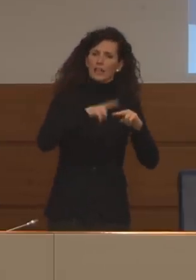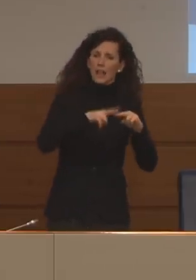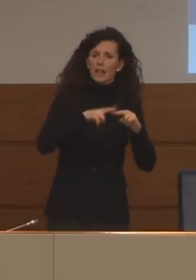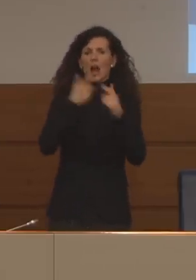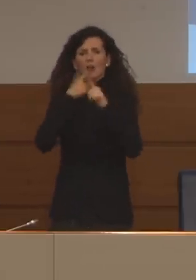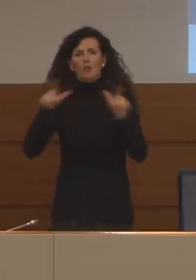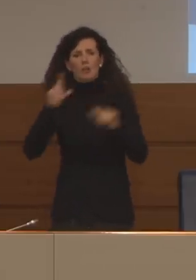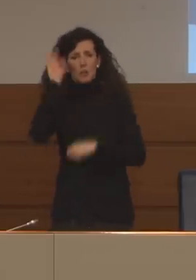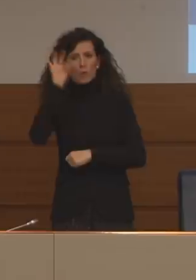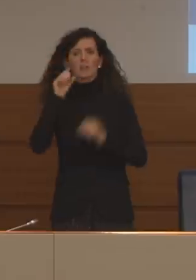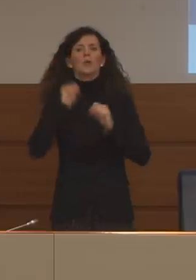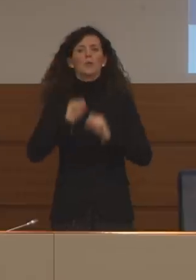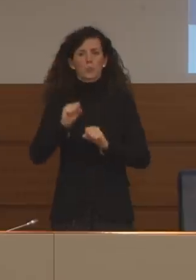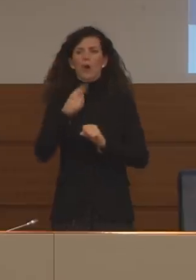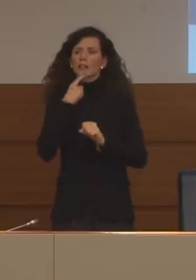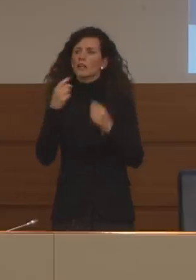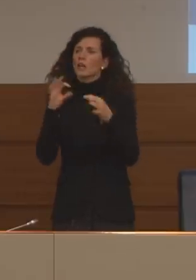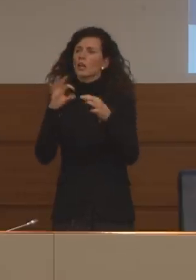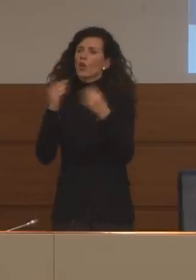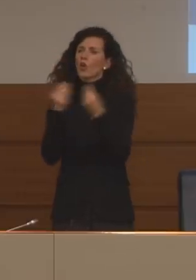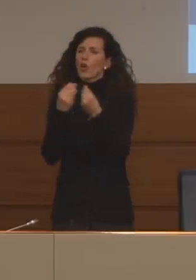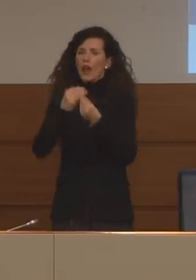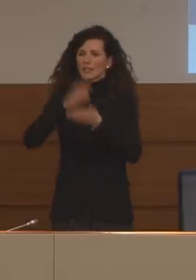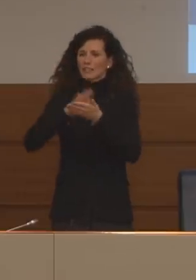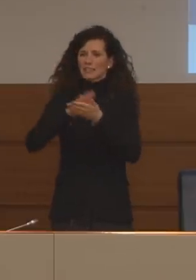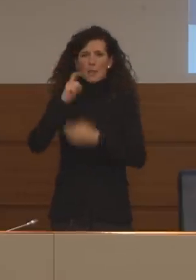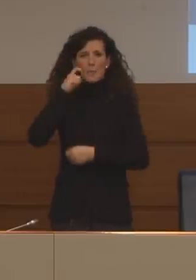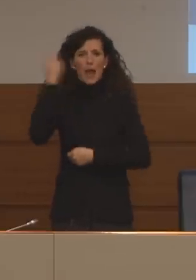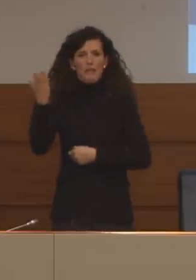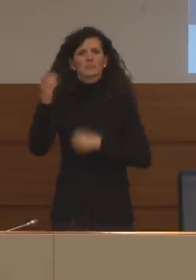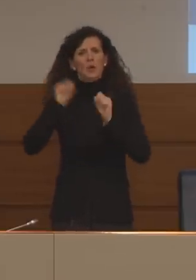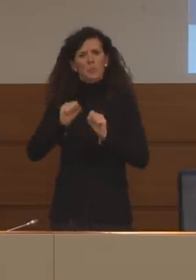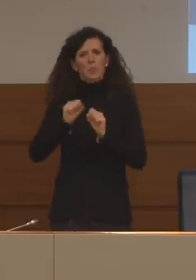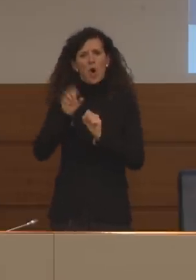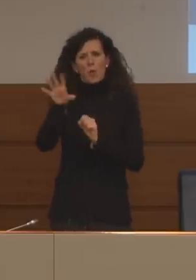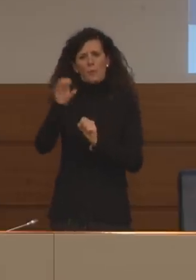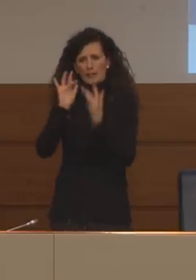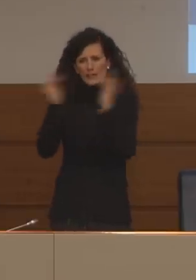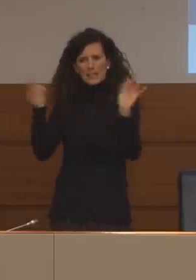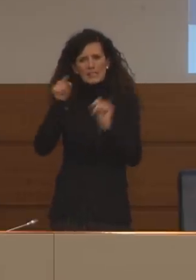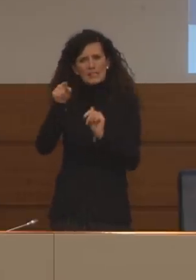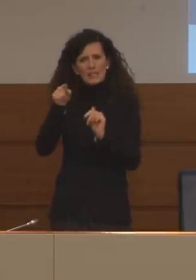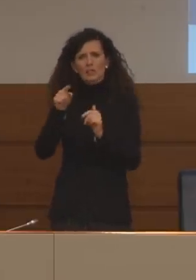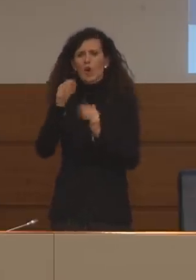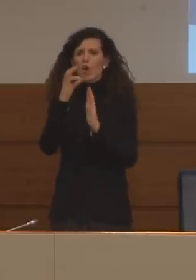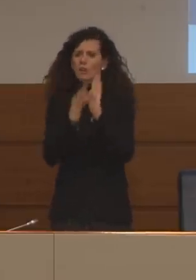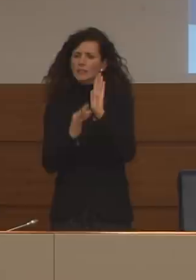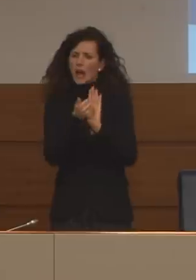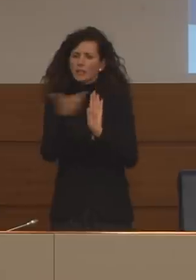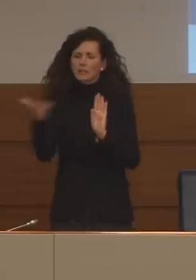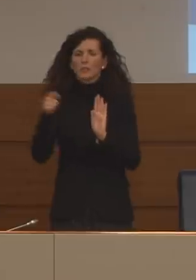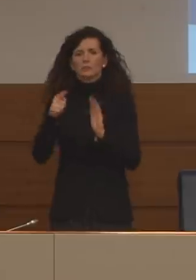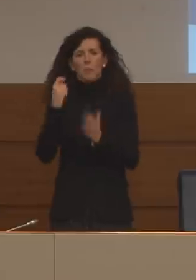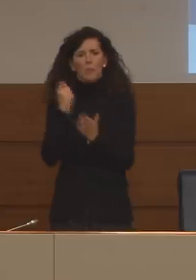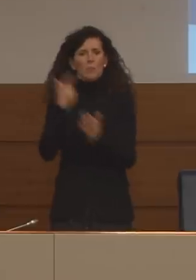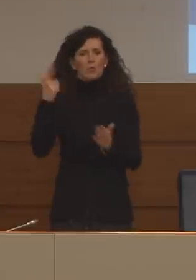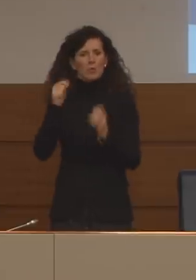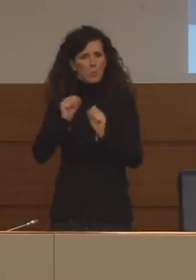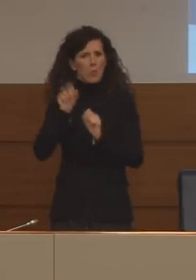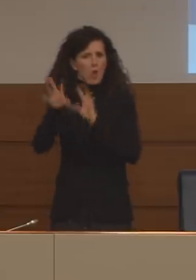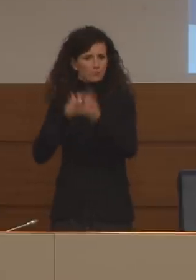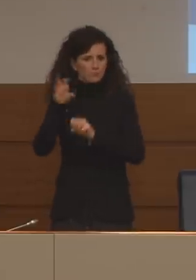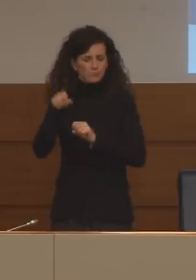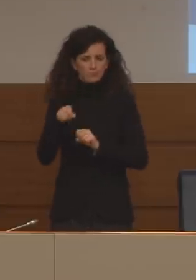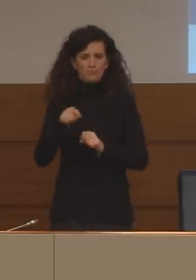colleghi della stampa estera se interessati possono fruire dei dati sintetici che vengono riportati nel infografica